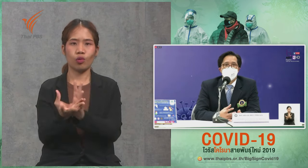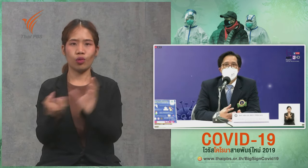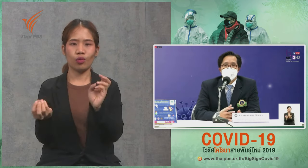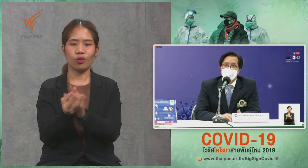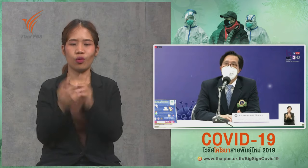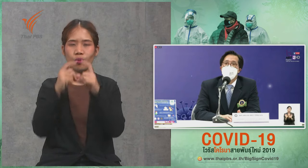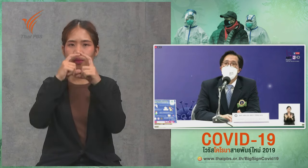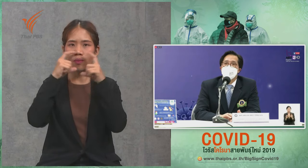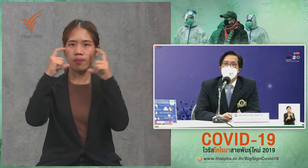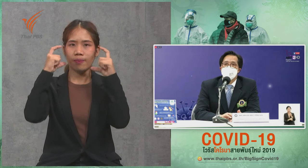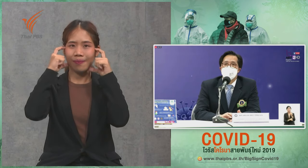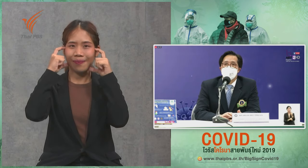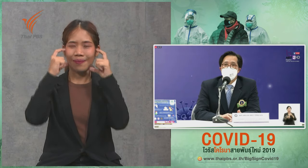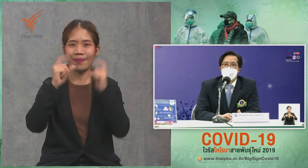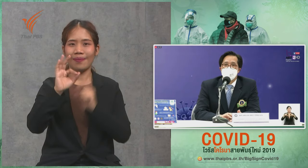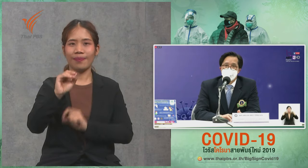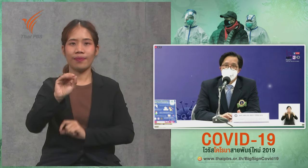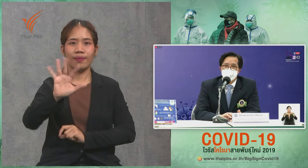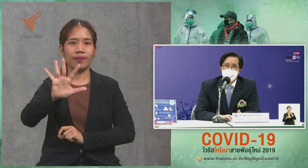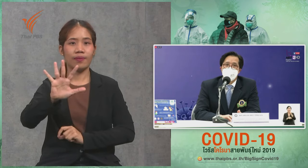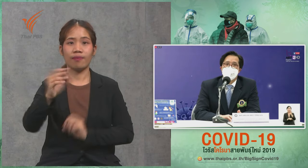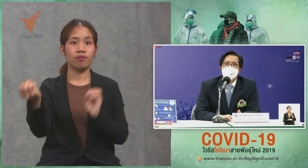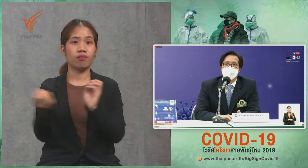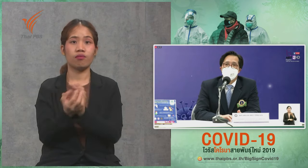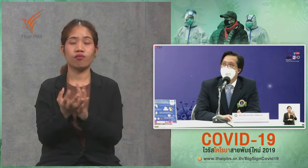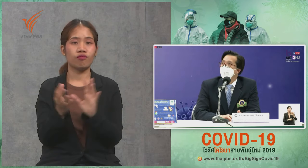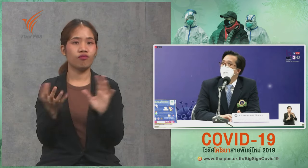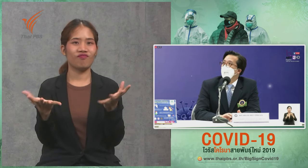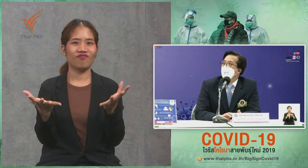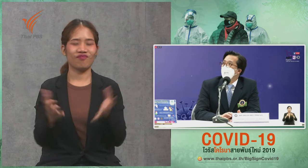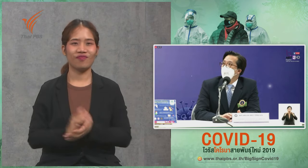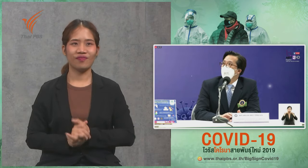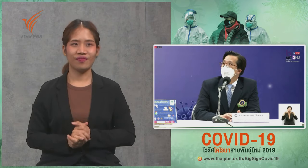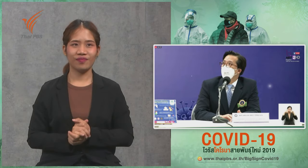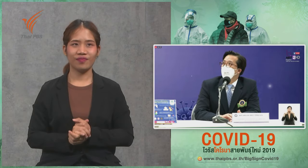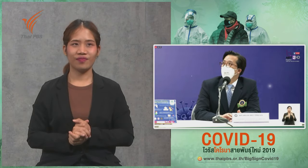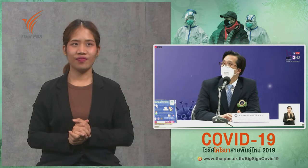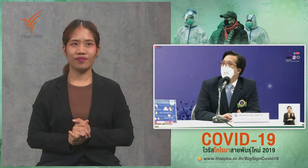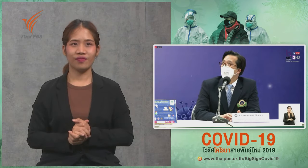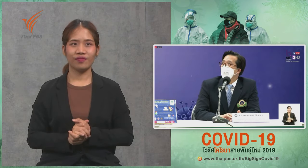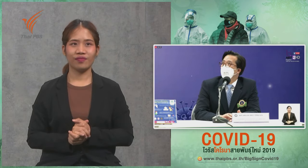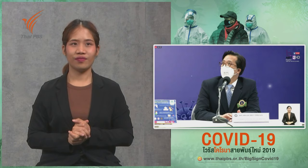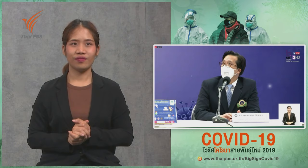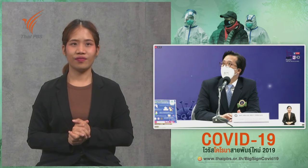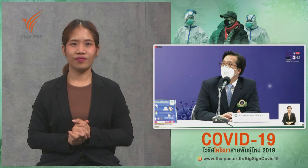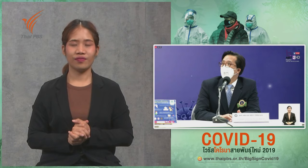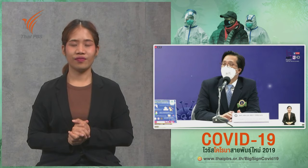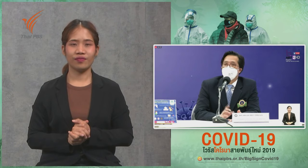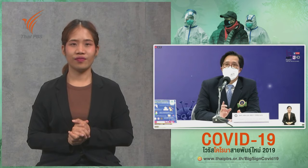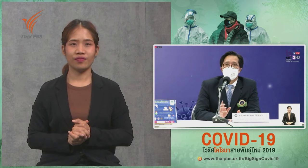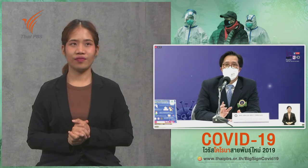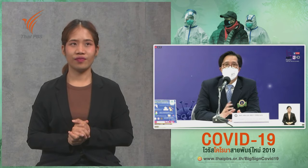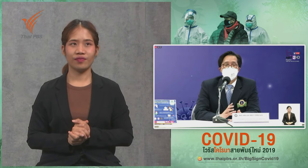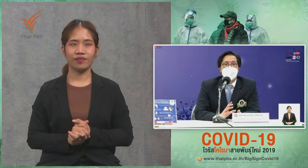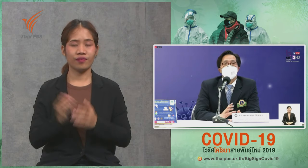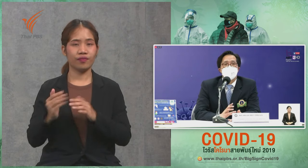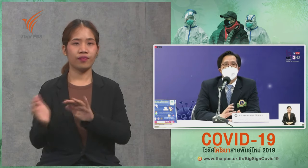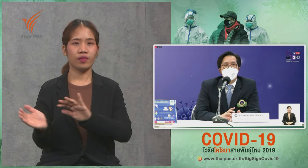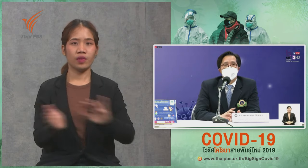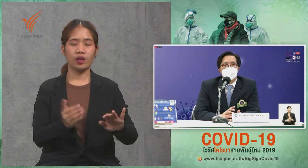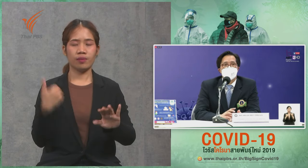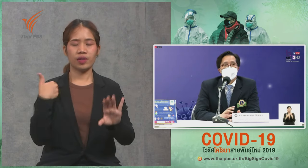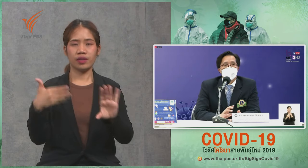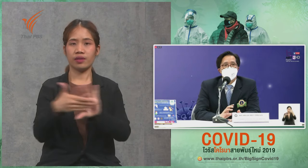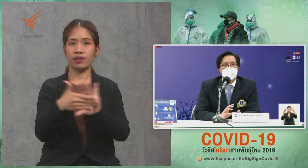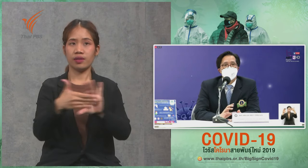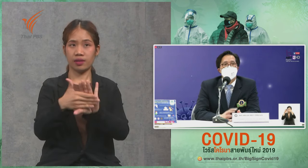ก N95 หรือหน้ากากอนามัยการแพทย์นะครับต่อครับก็เรามีสไลด์ด้วยนะ